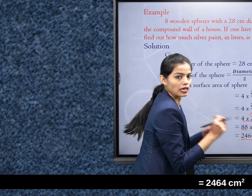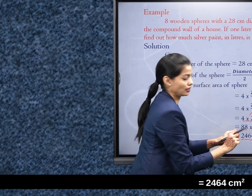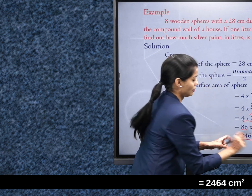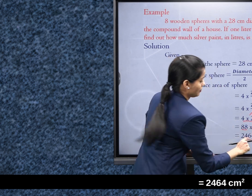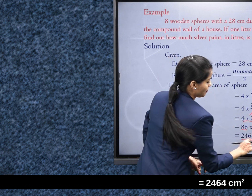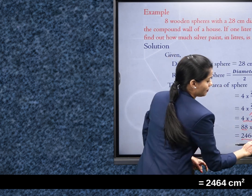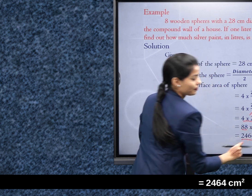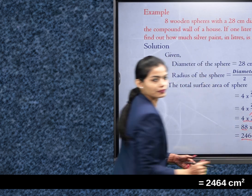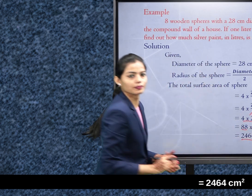2464 సెంటీమీటర్ స్క్వేర్.